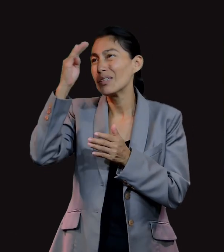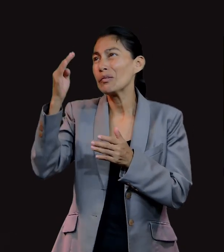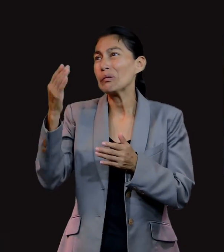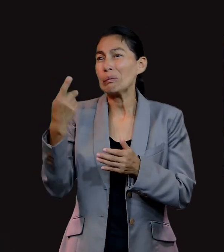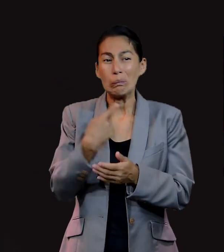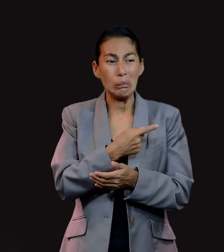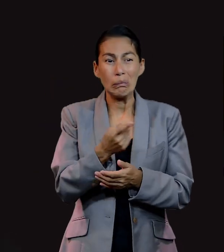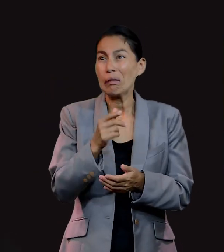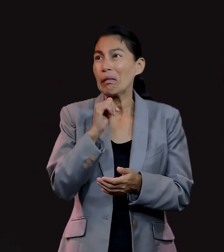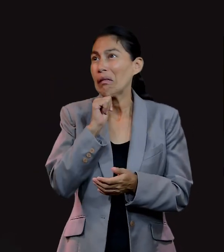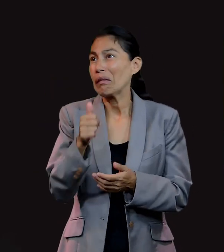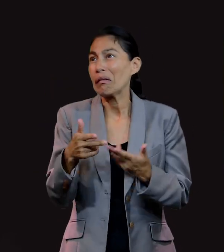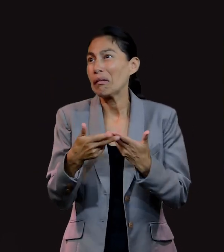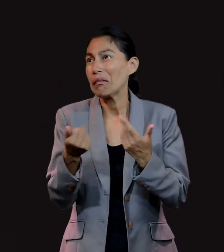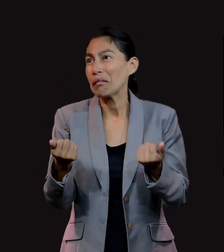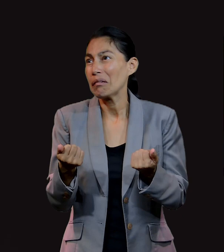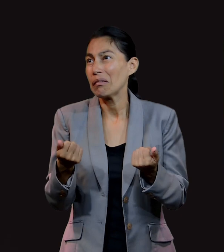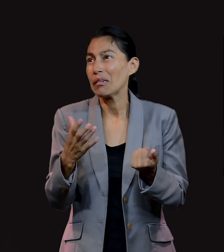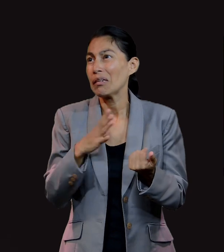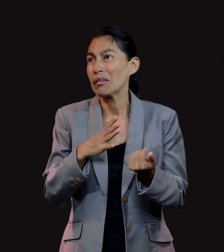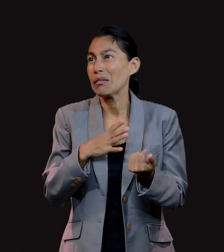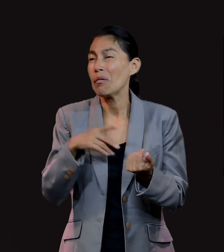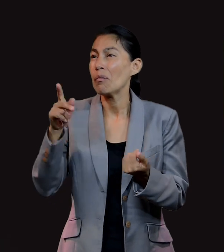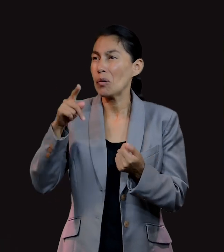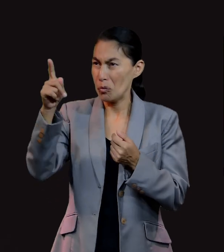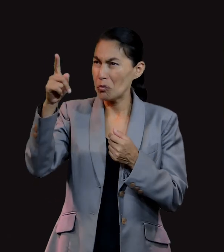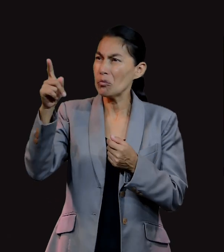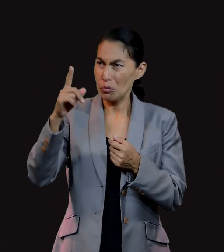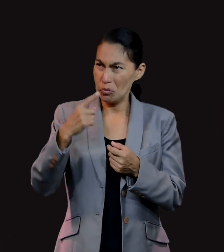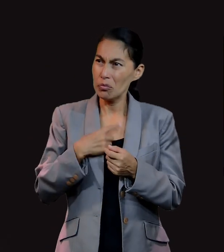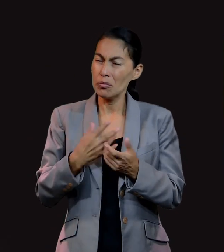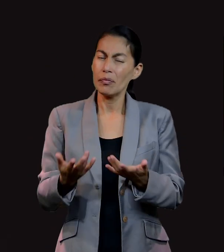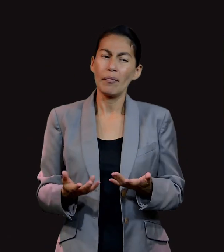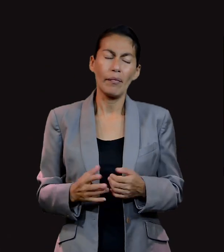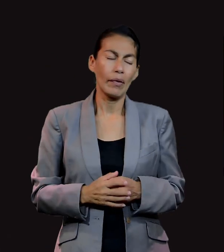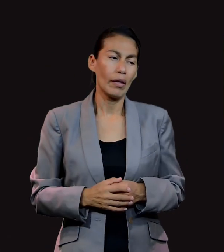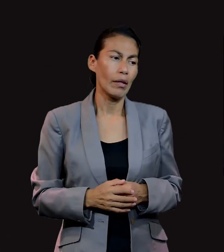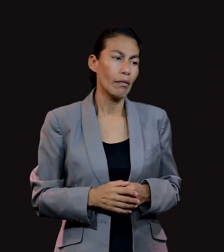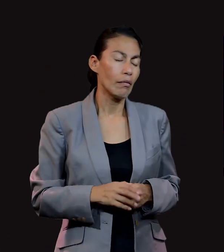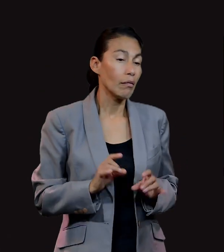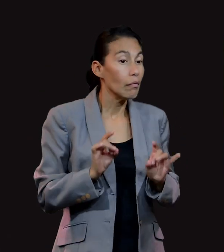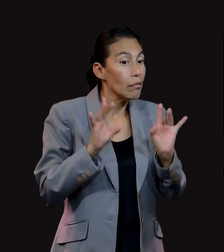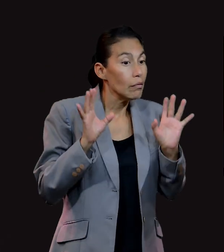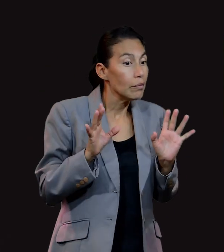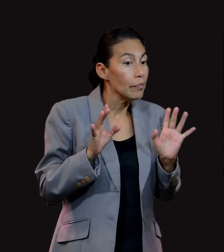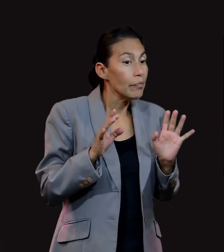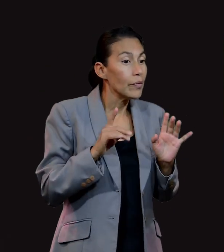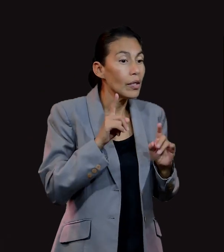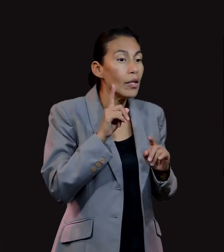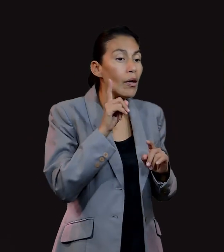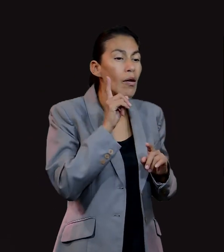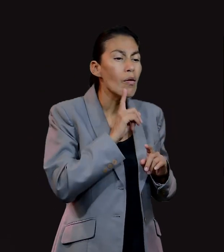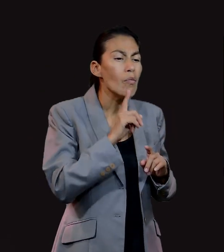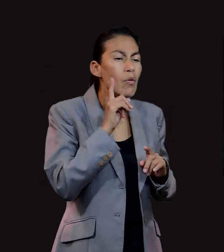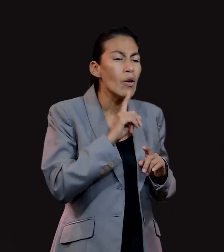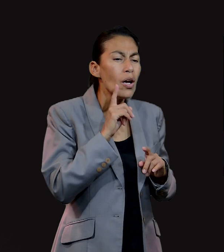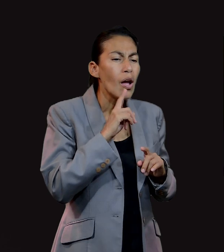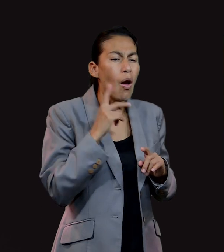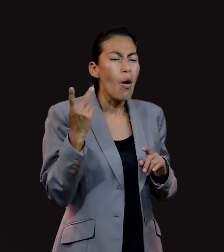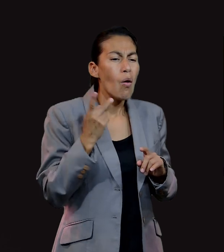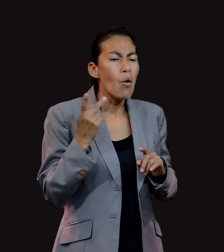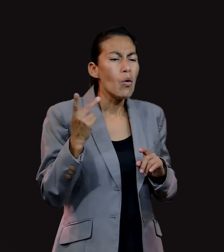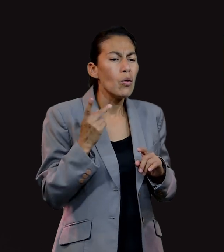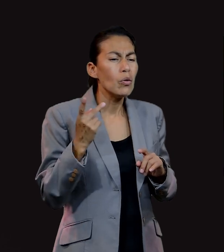frío y entonces y y en eso estaba cuando un carro tocó la bocina y era una